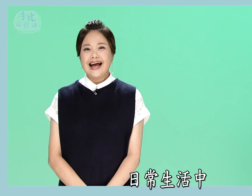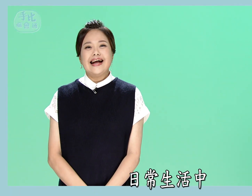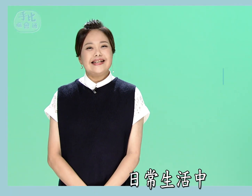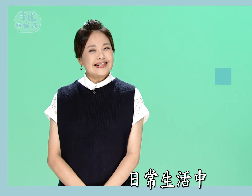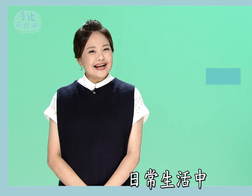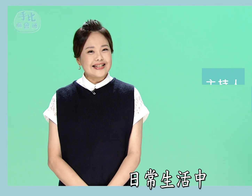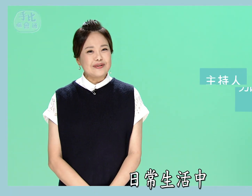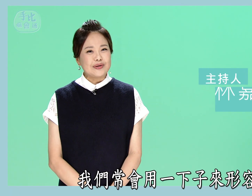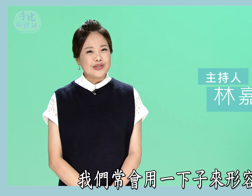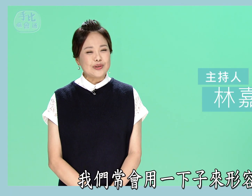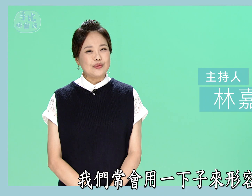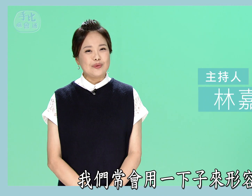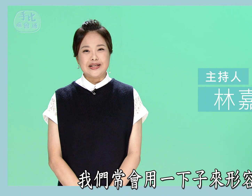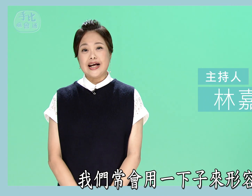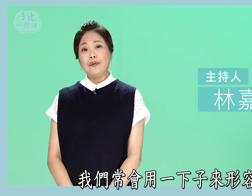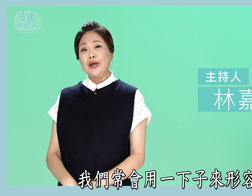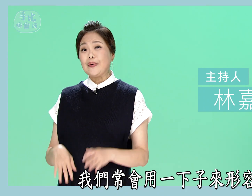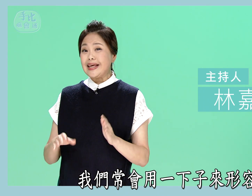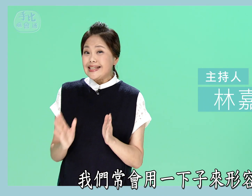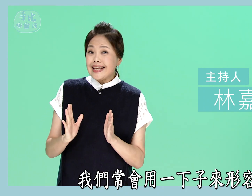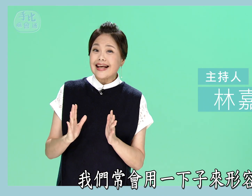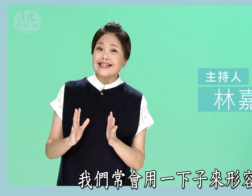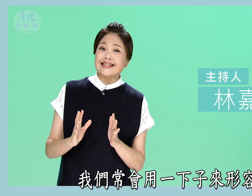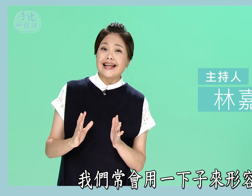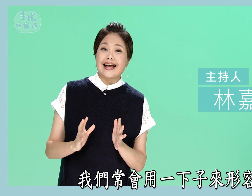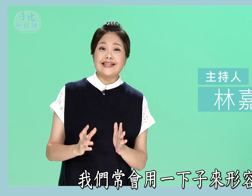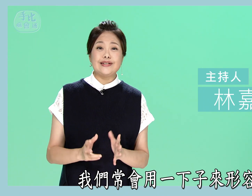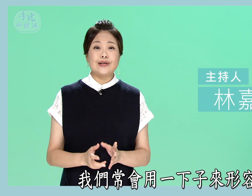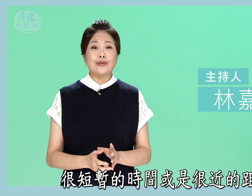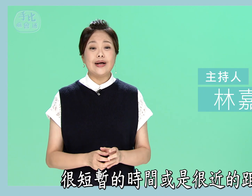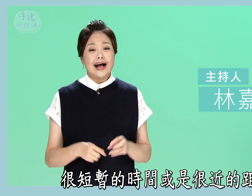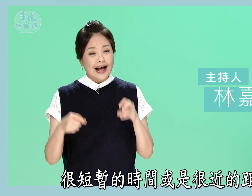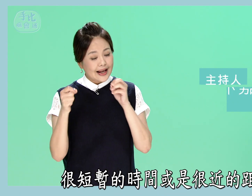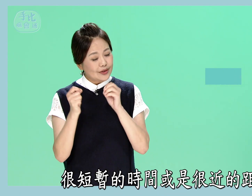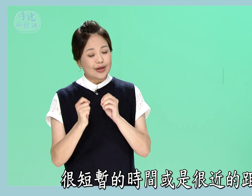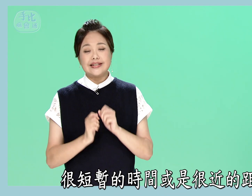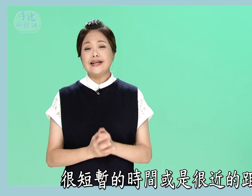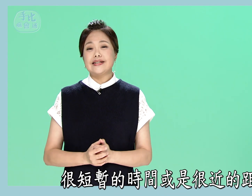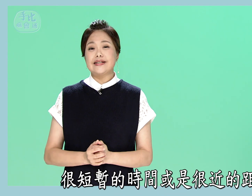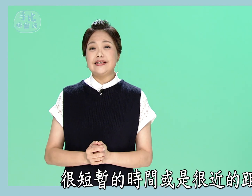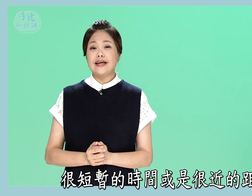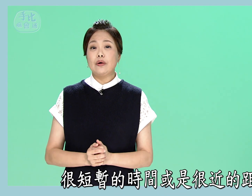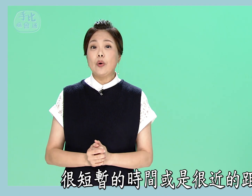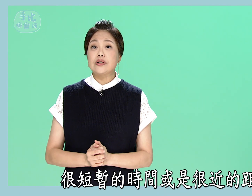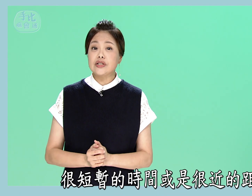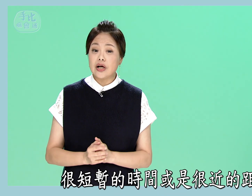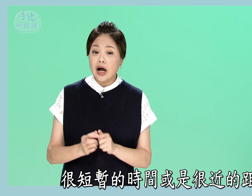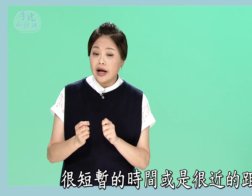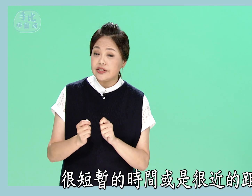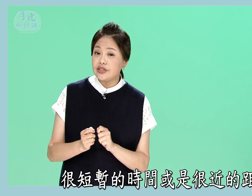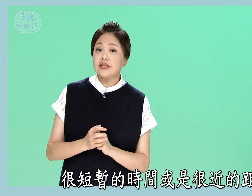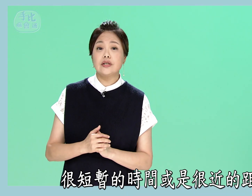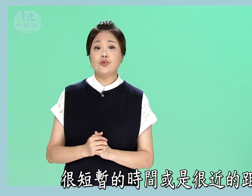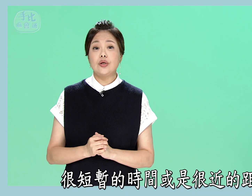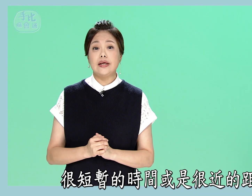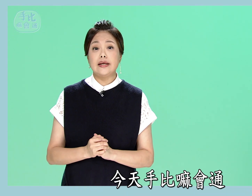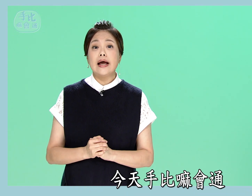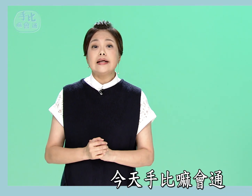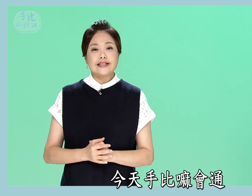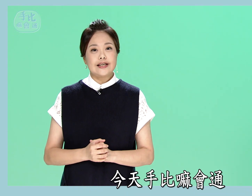日常生活中，我们常会用一下子来形容很短暂的时间或是很近的距离。今天